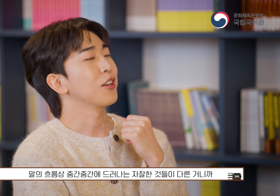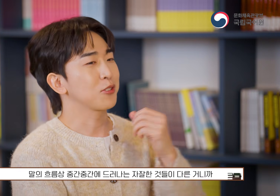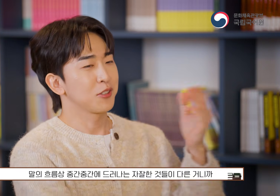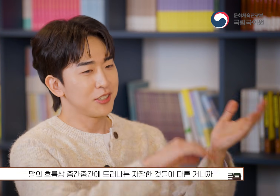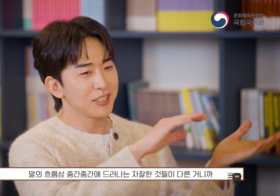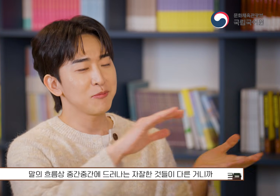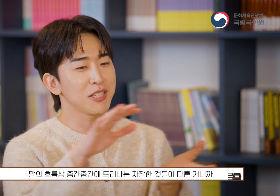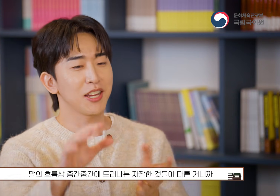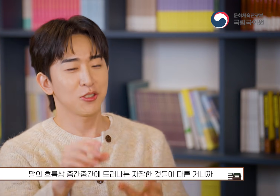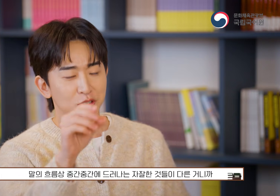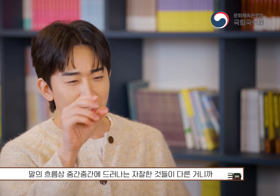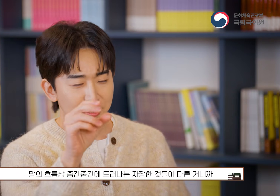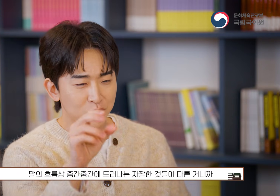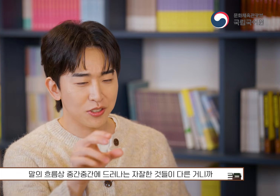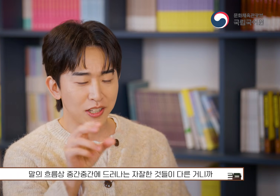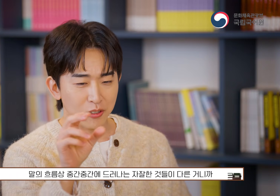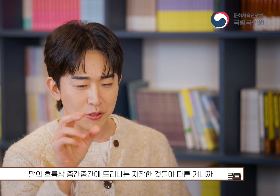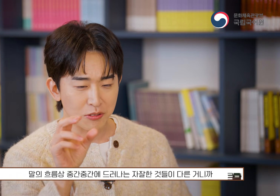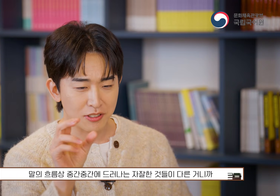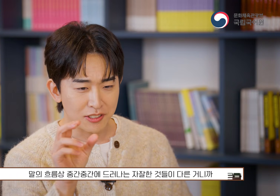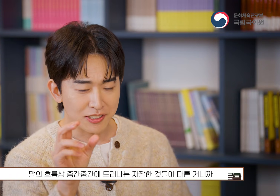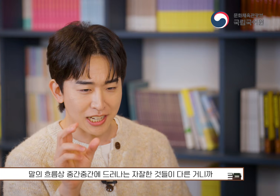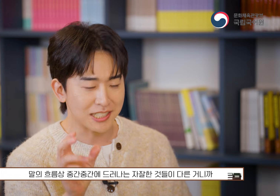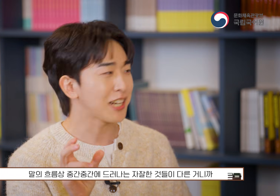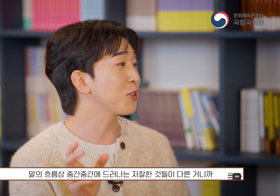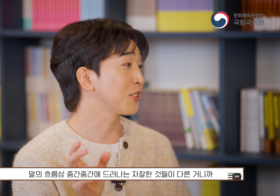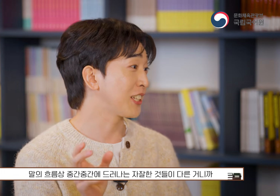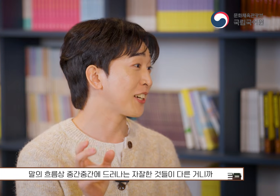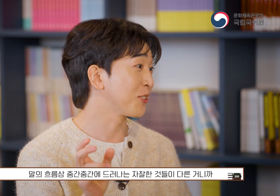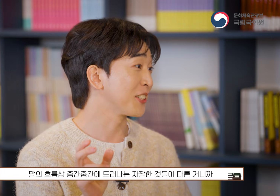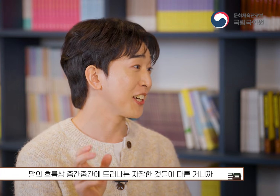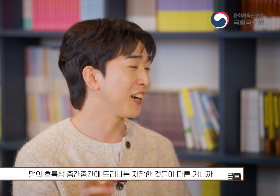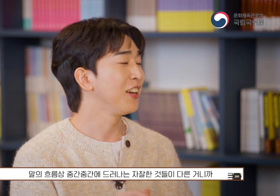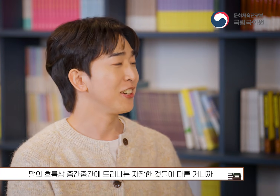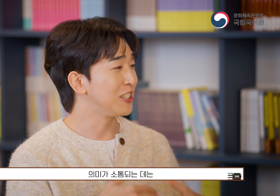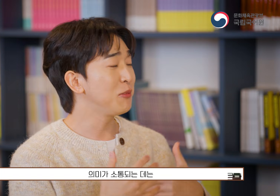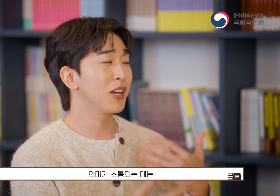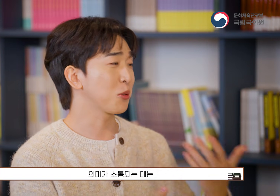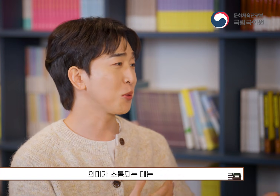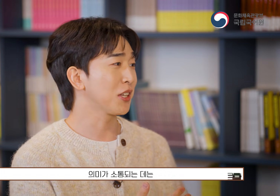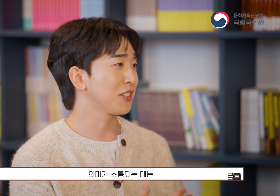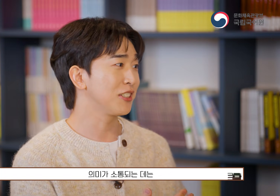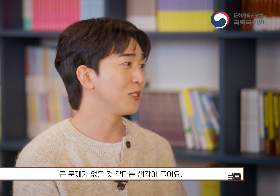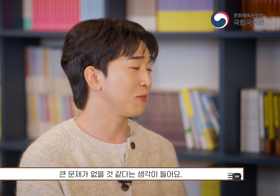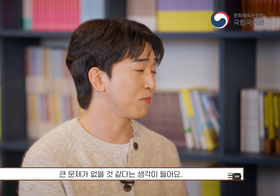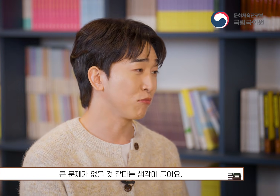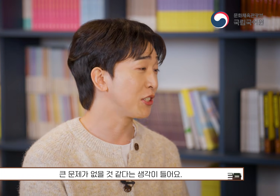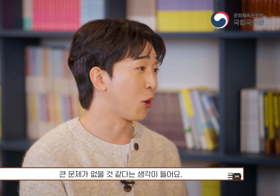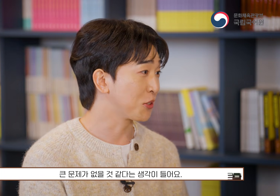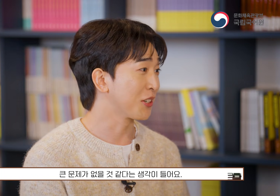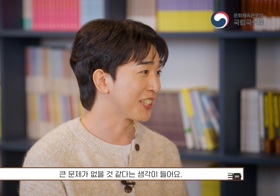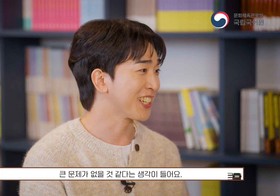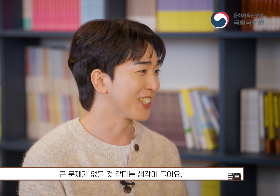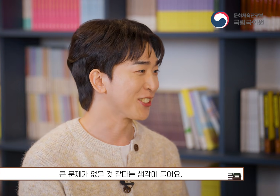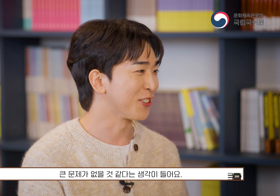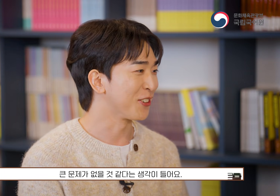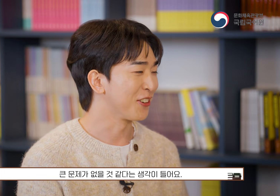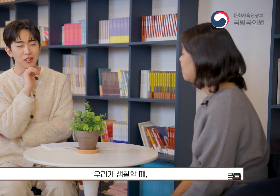그렇죠. 흐름상의 중간중간 어떤 자잘한 것들이 다른 거니까 의미가 소통되는 데는 큰 문제가 없을 것 같다는 생각이 네. 들어요.